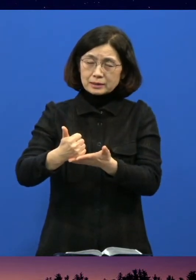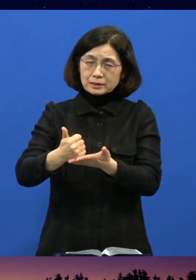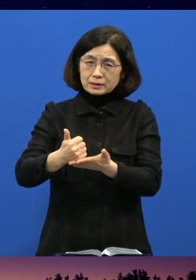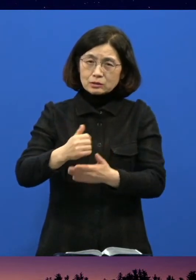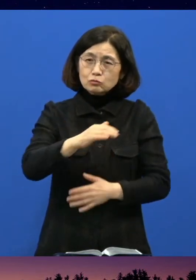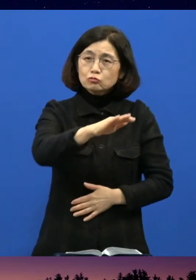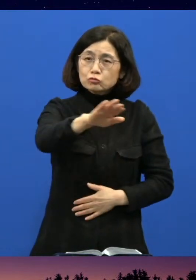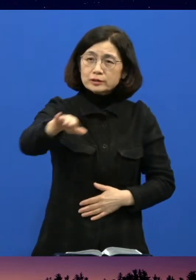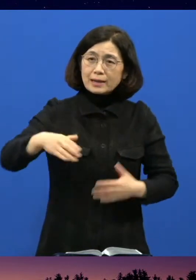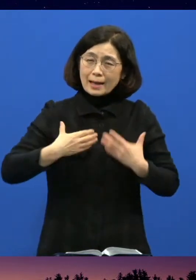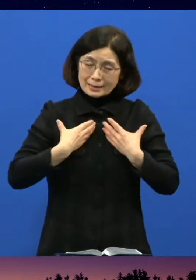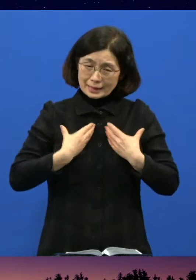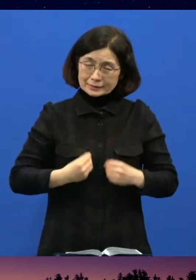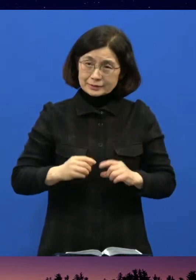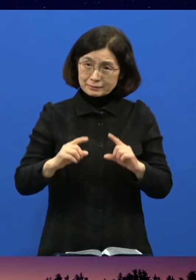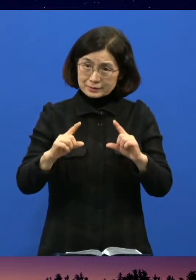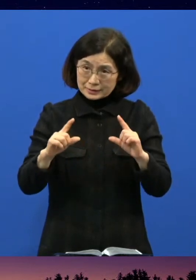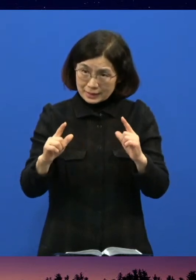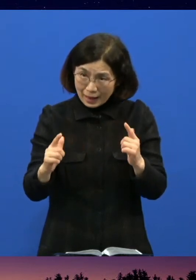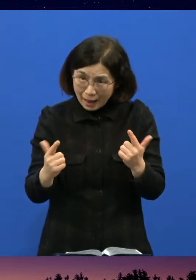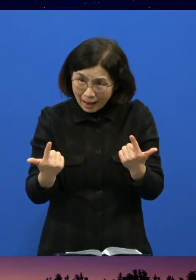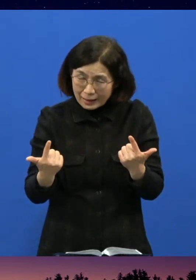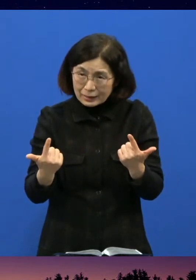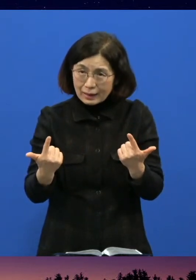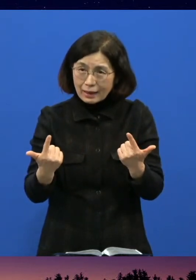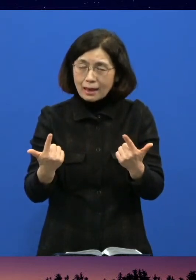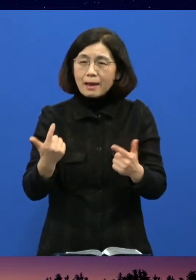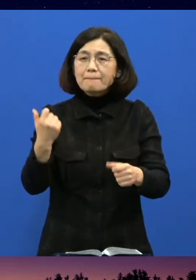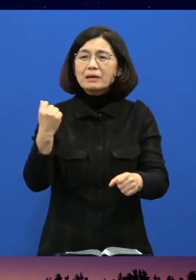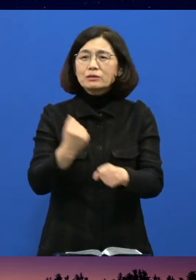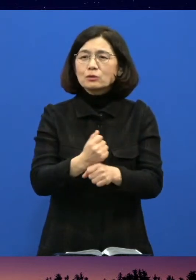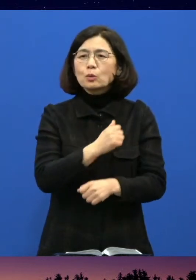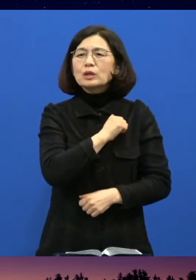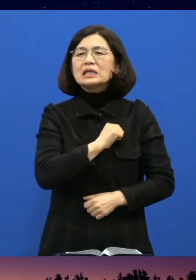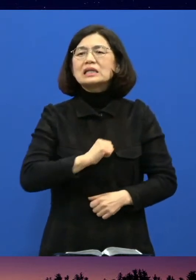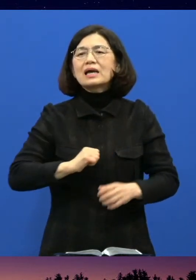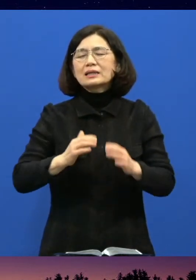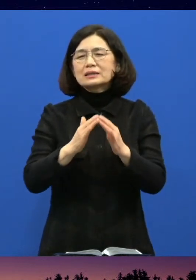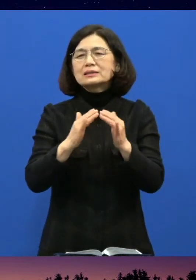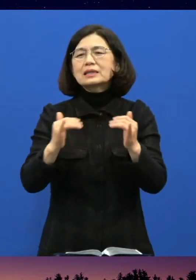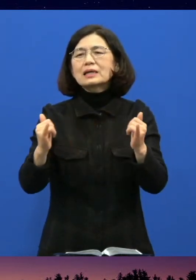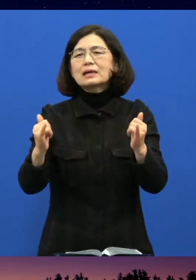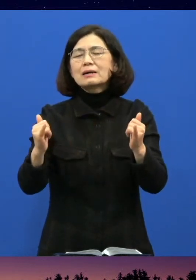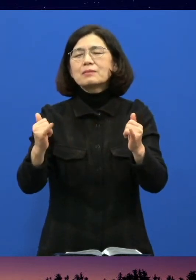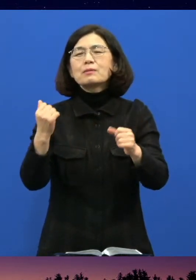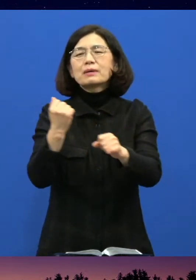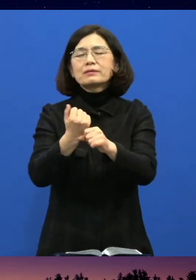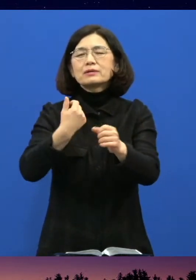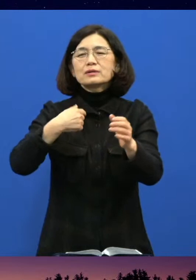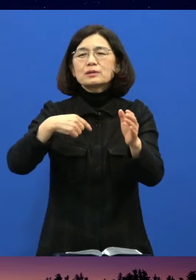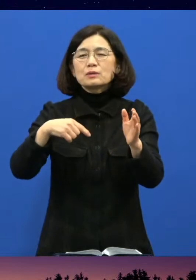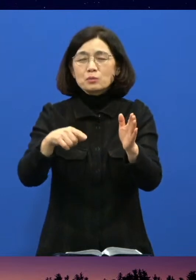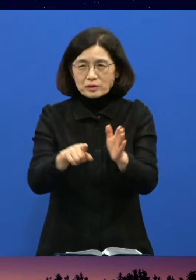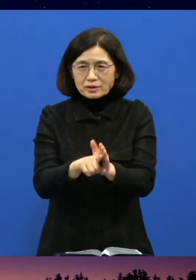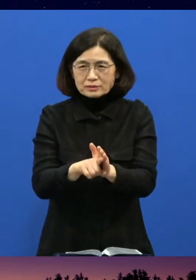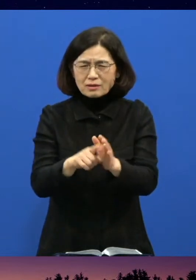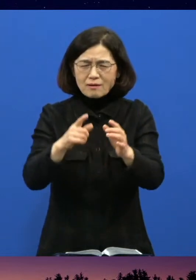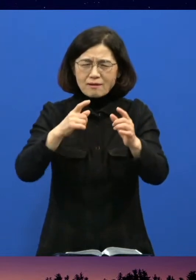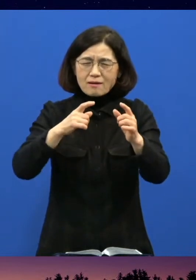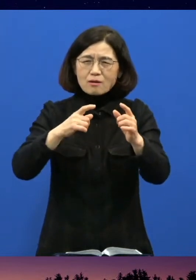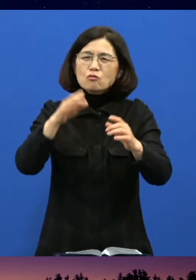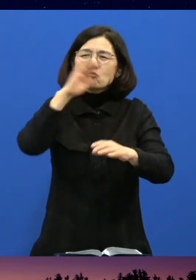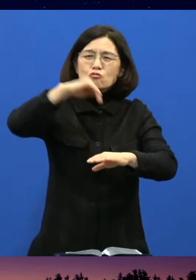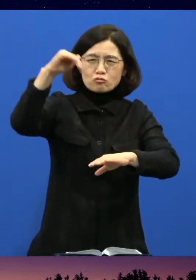낙심하지 않게 하고 인내하는 사람으로 이끌어 가시면서 그 인내를 통하여 우리의 믿음을 더 단단하게